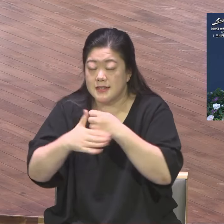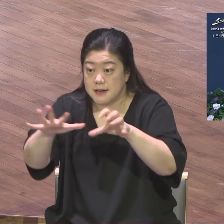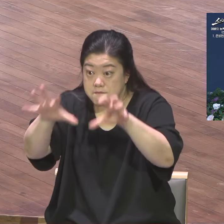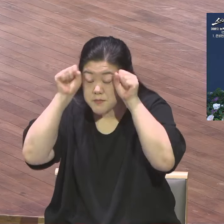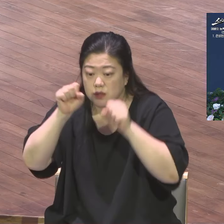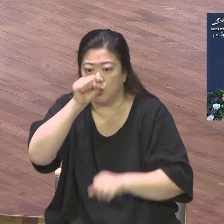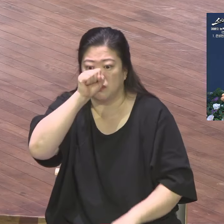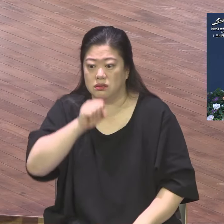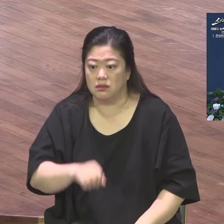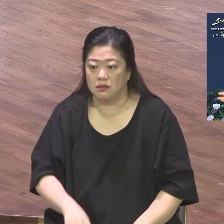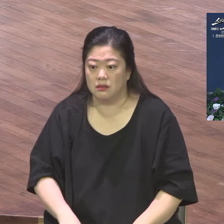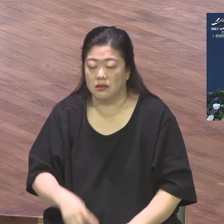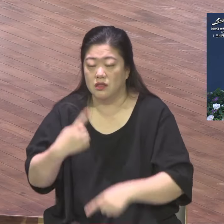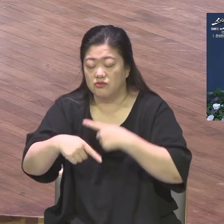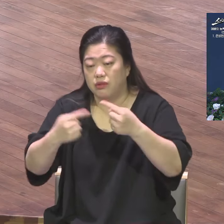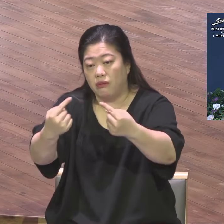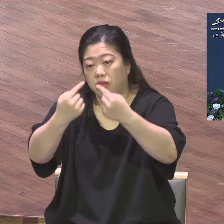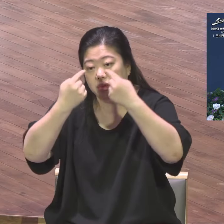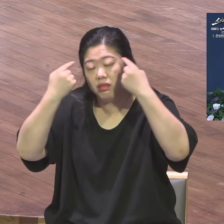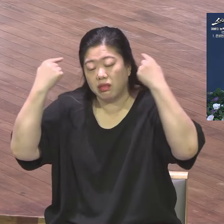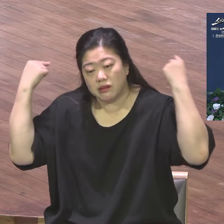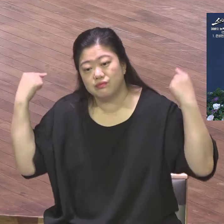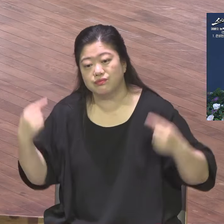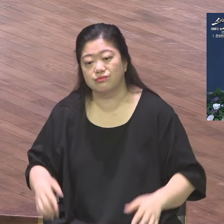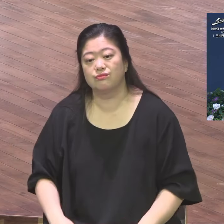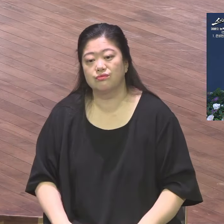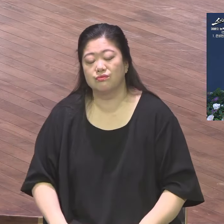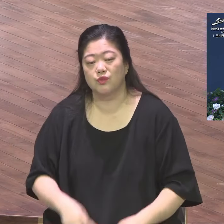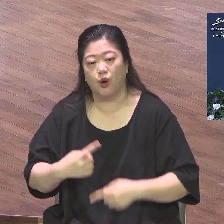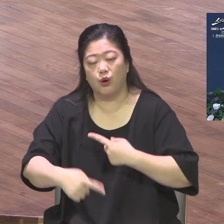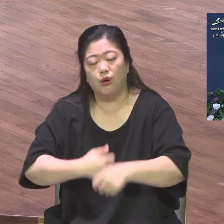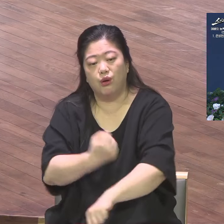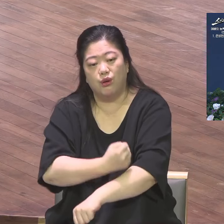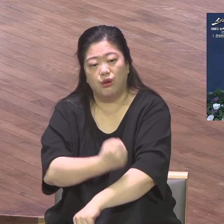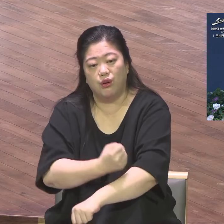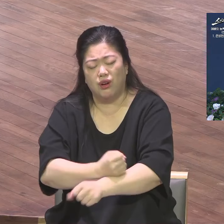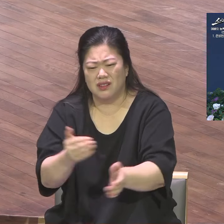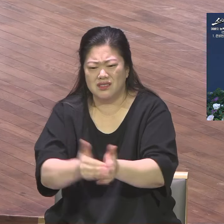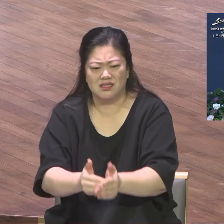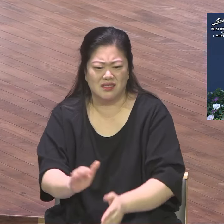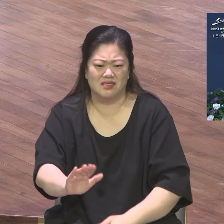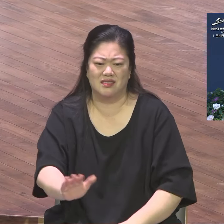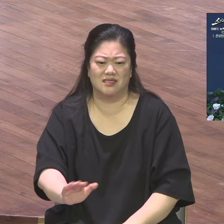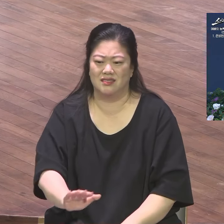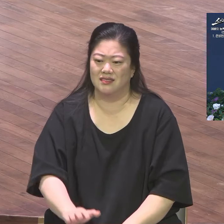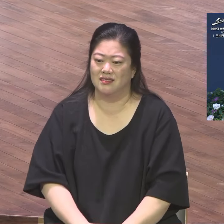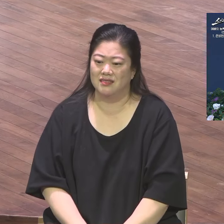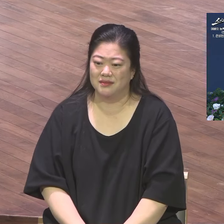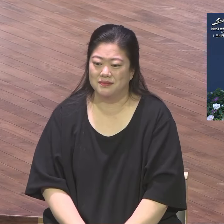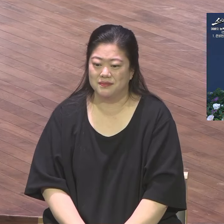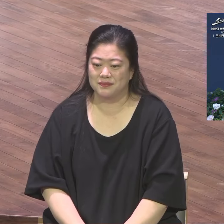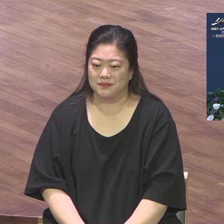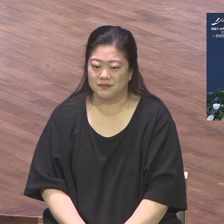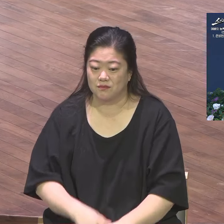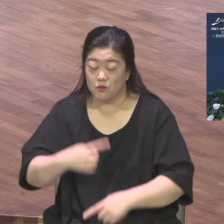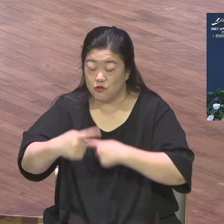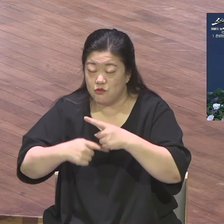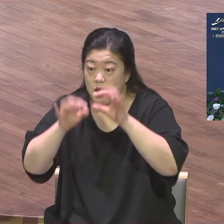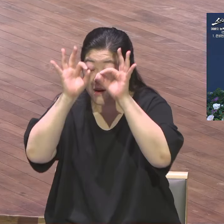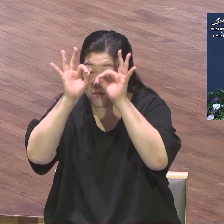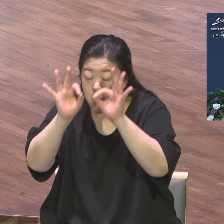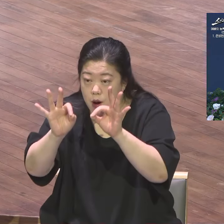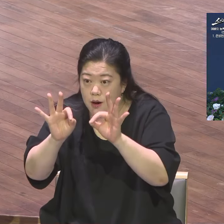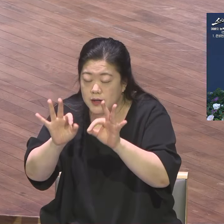깨달았다 하더라도 실천하지 못하도록 사단은 고도의 전략을 씁니다. 이전 성경에는 뭐라 하냐, 듣는 마음